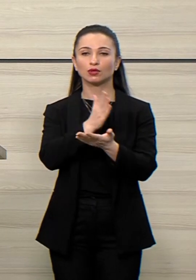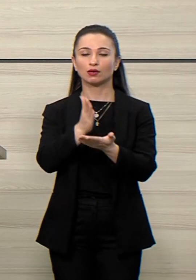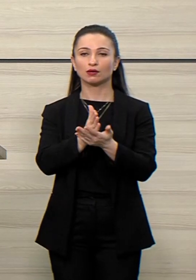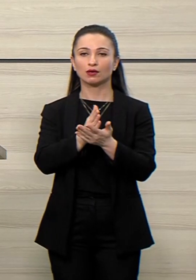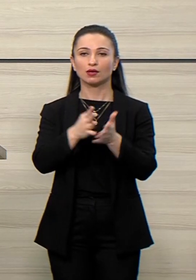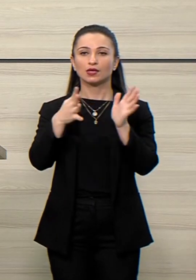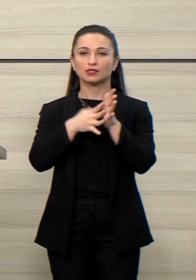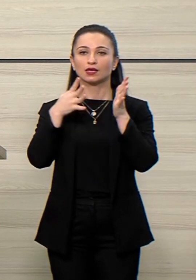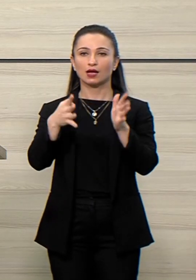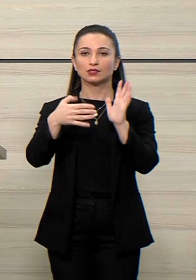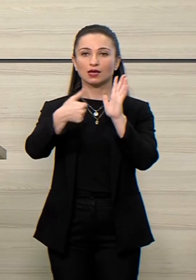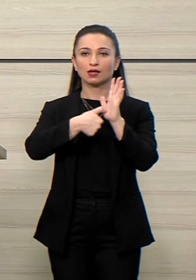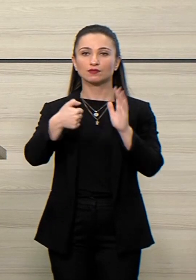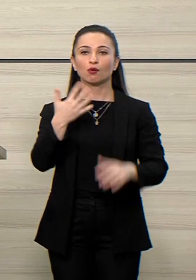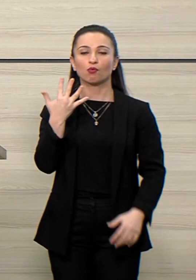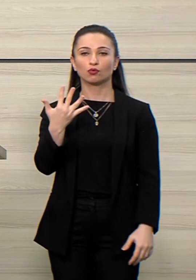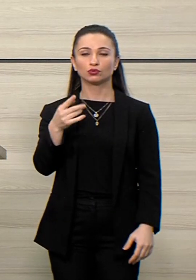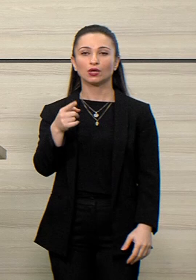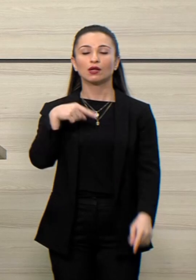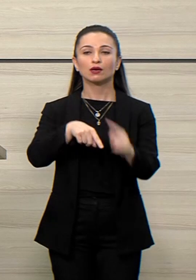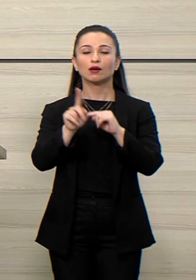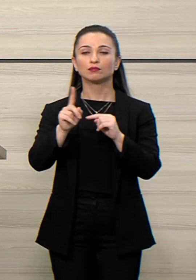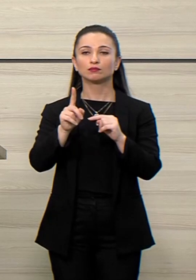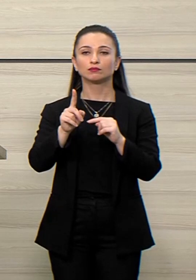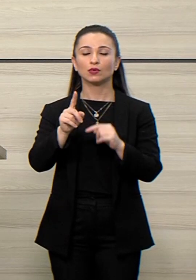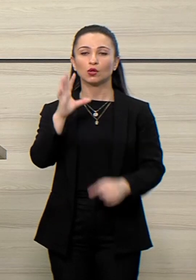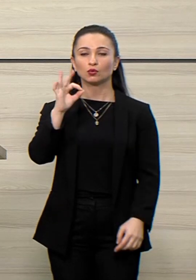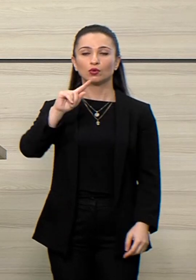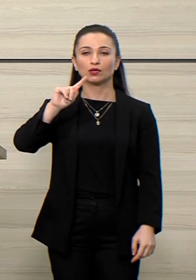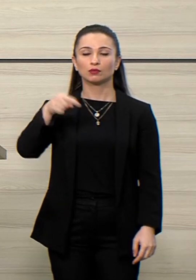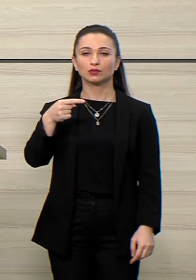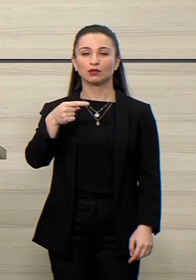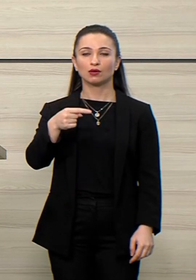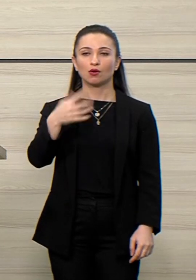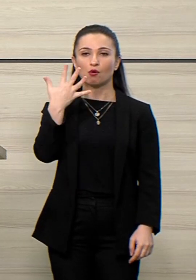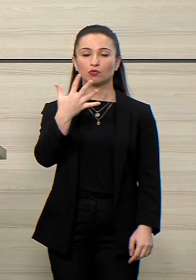არის 9605, რამაც შეადგინა